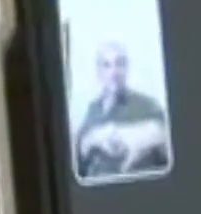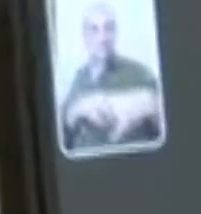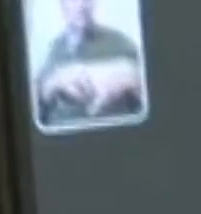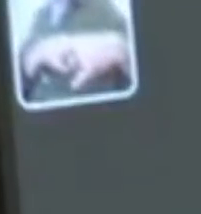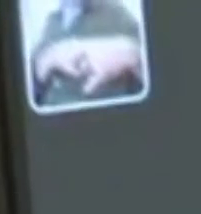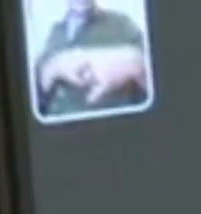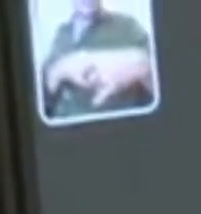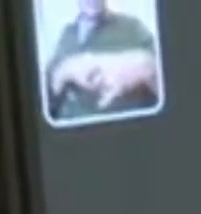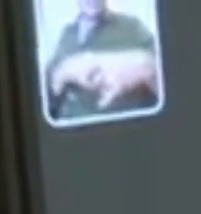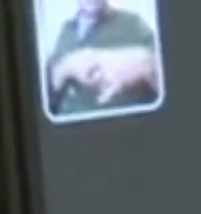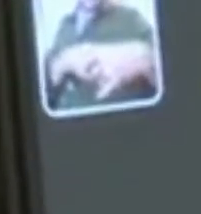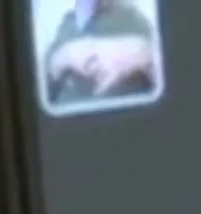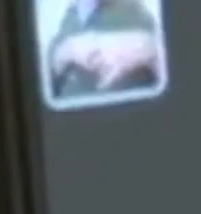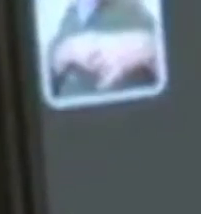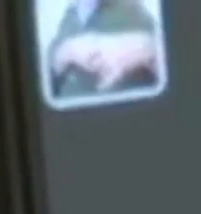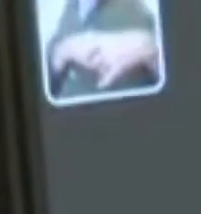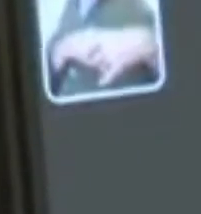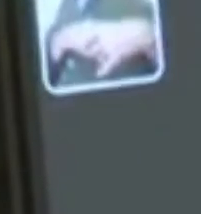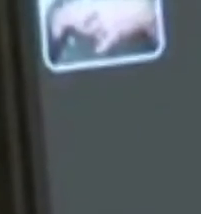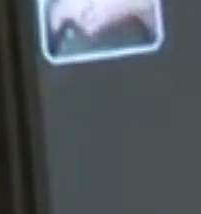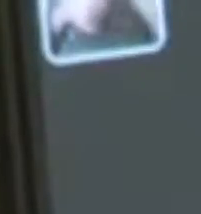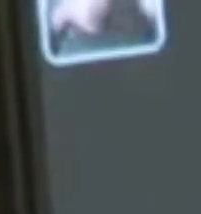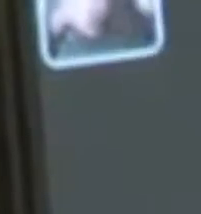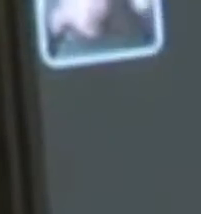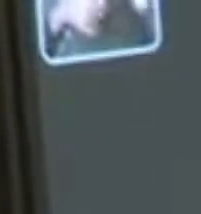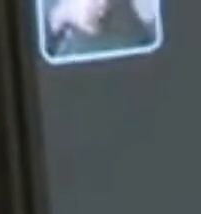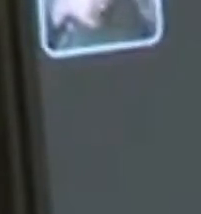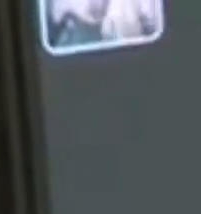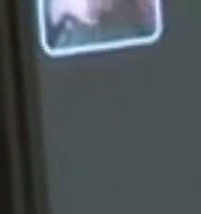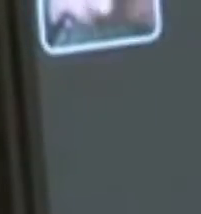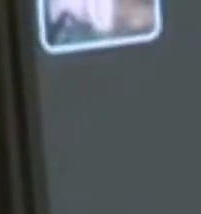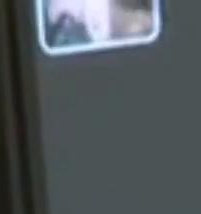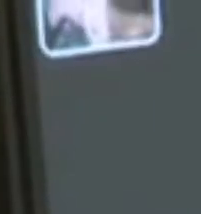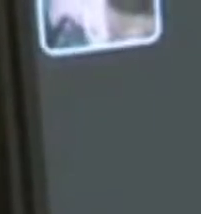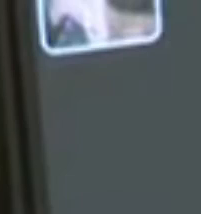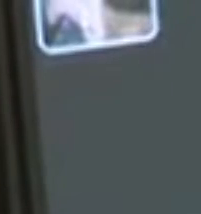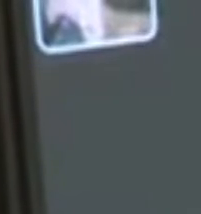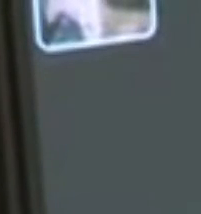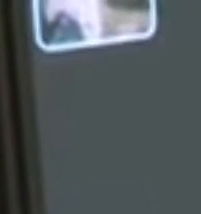geldi Teşekkür ederim çok çok çok sağ olun kolay